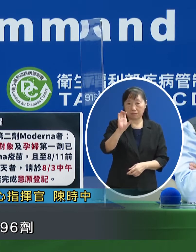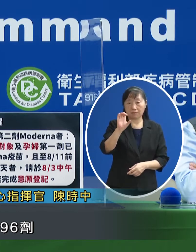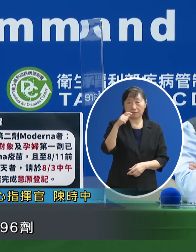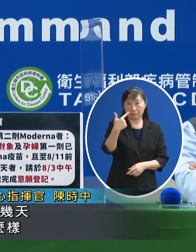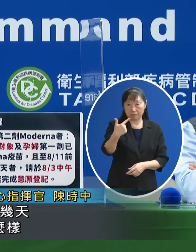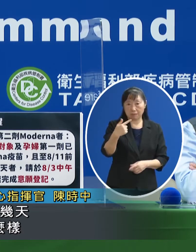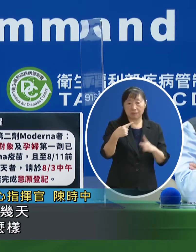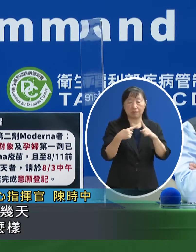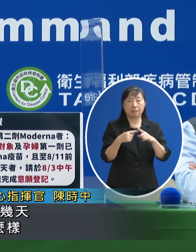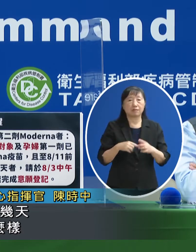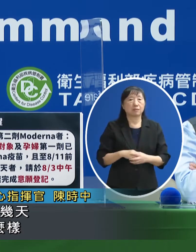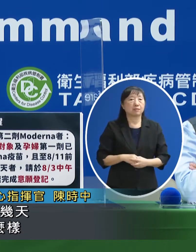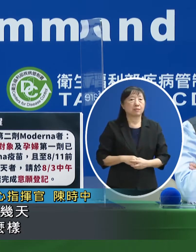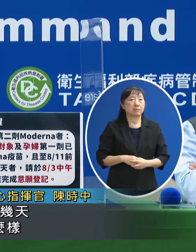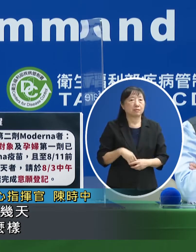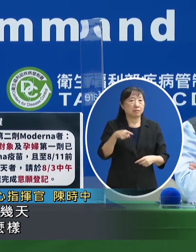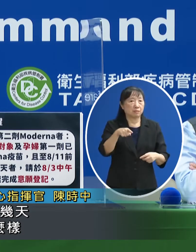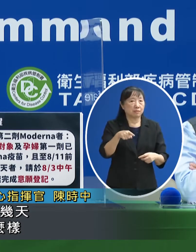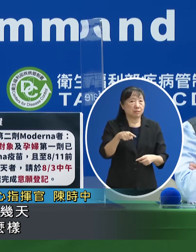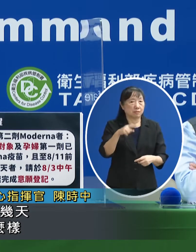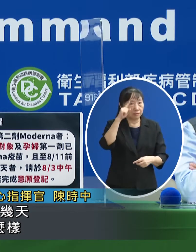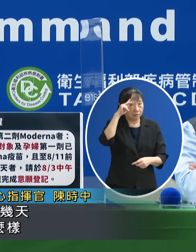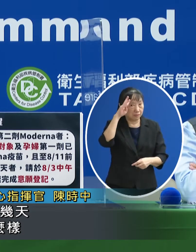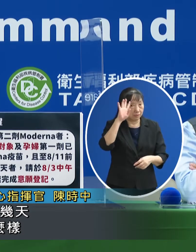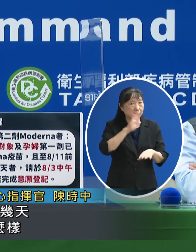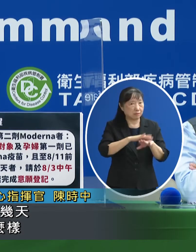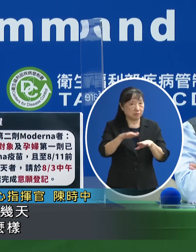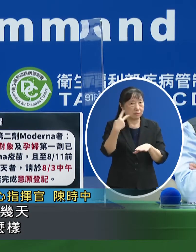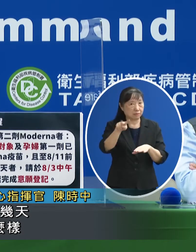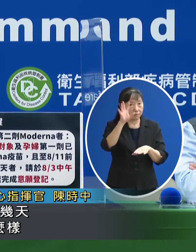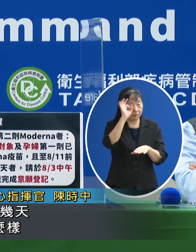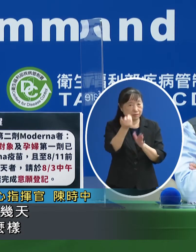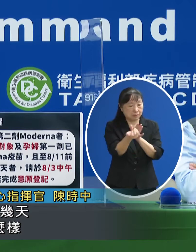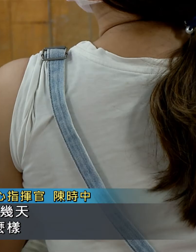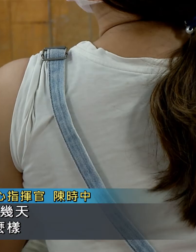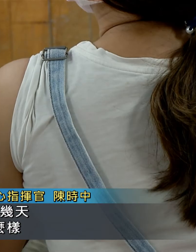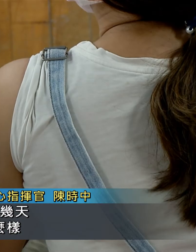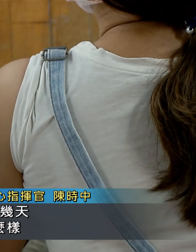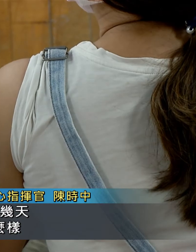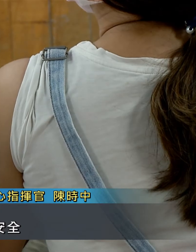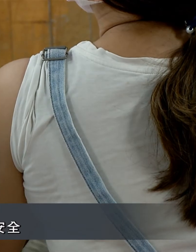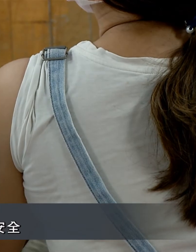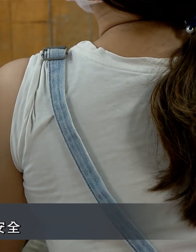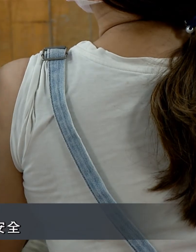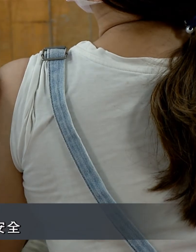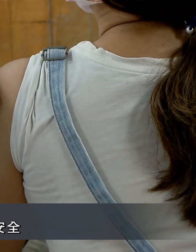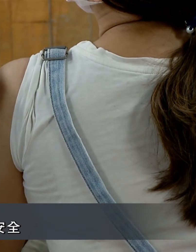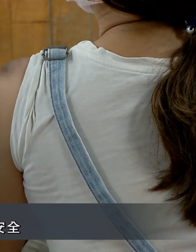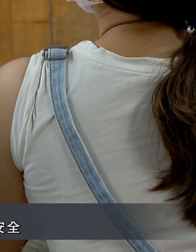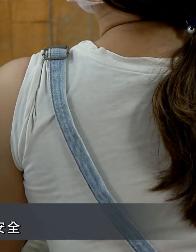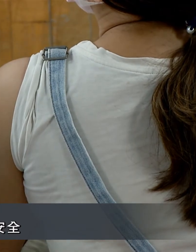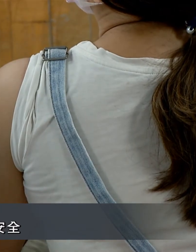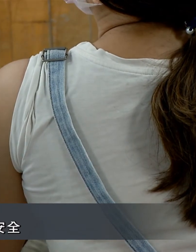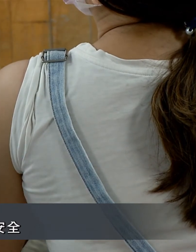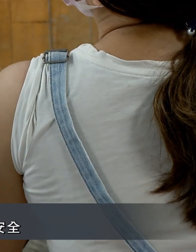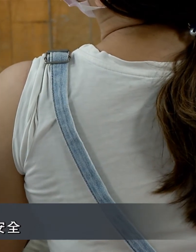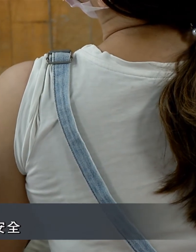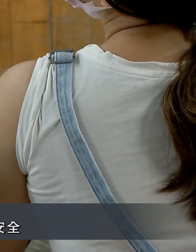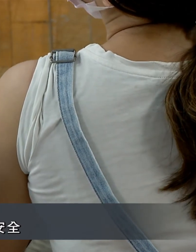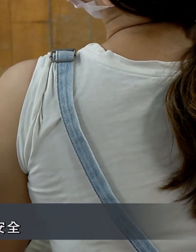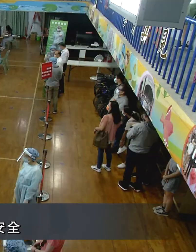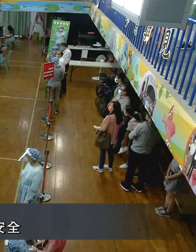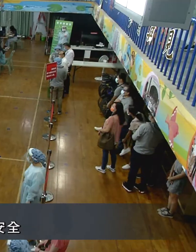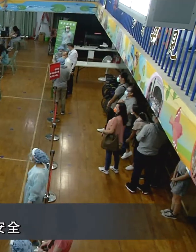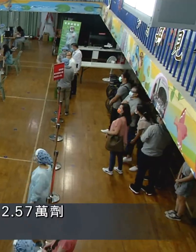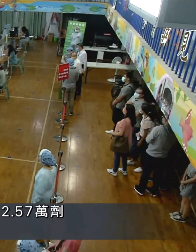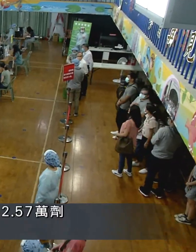519196剂，当然要看看在未来几天在预约的情况哈是怎么样。 另外，考量开学在即，为了确保校园防疫安